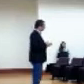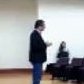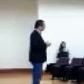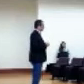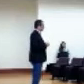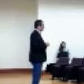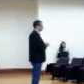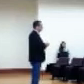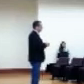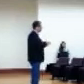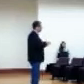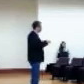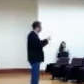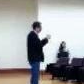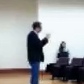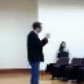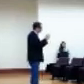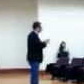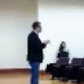las competencias